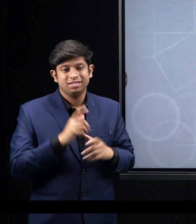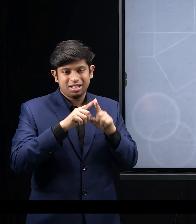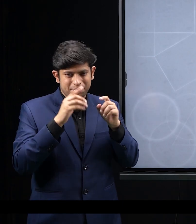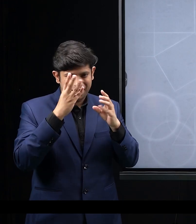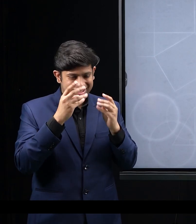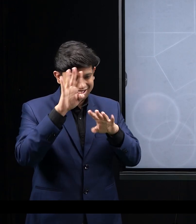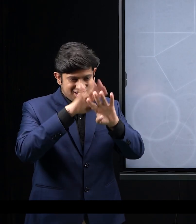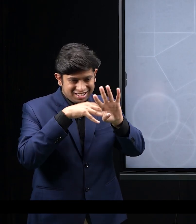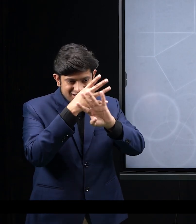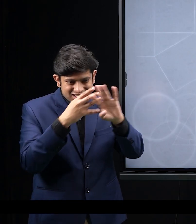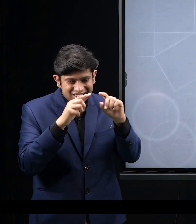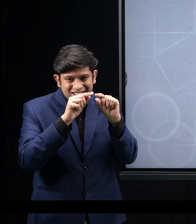ಚಿತ್ರಾತ್ಮಕ ವಿಧಾನ,